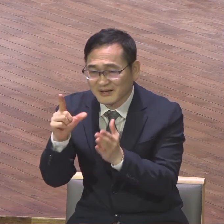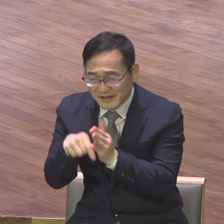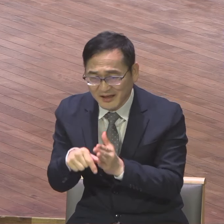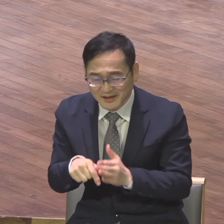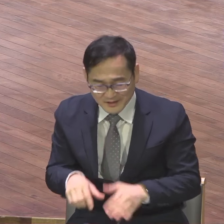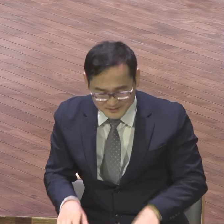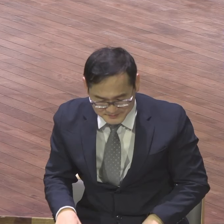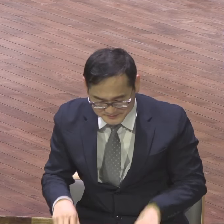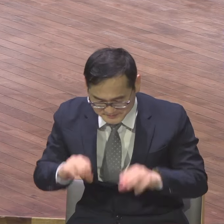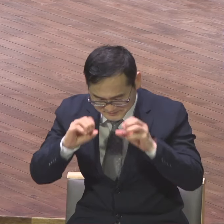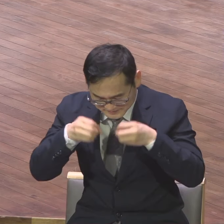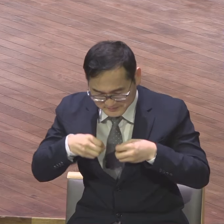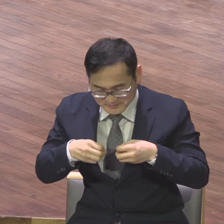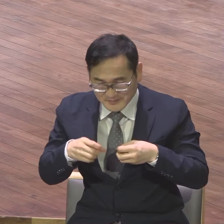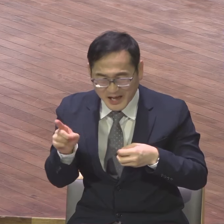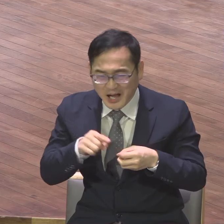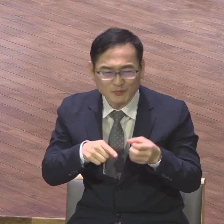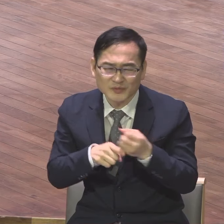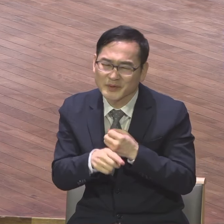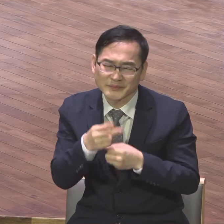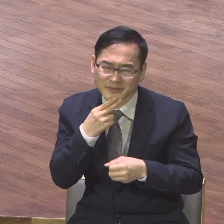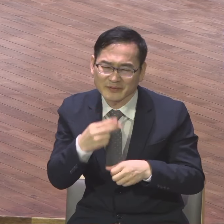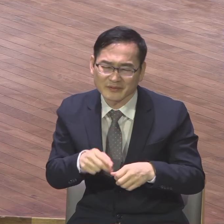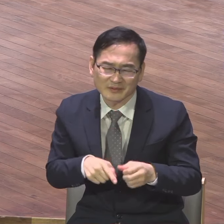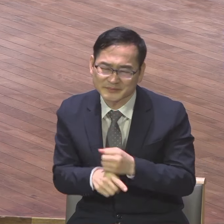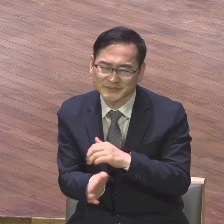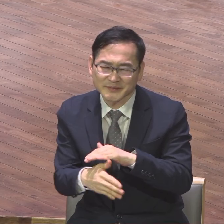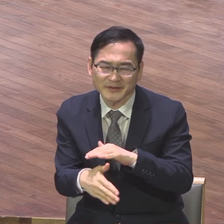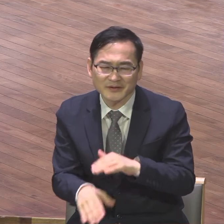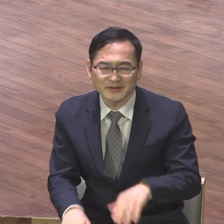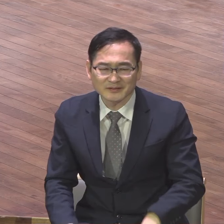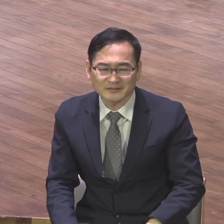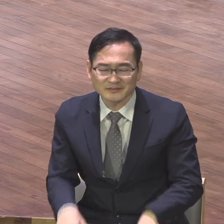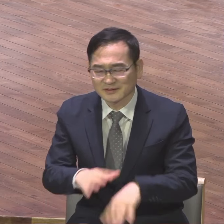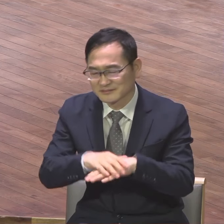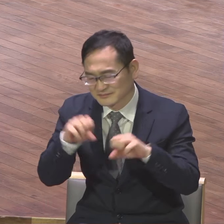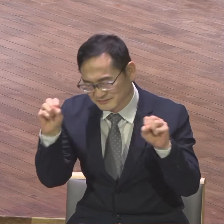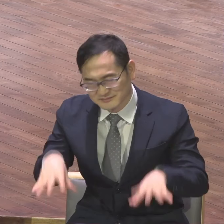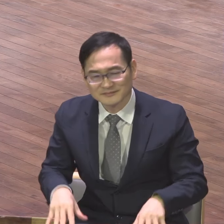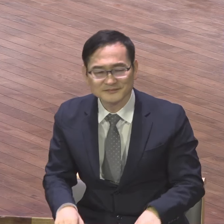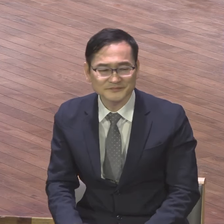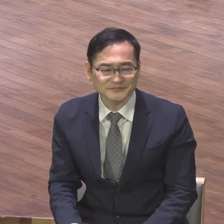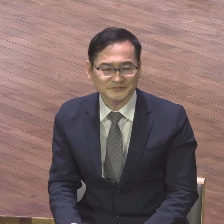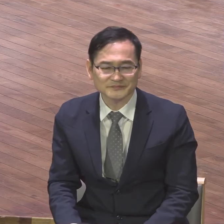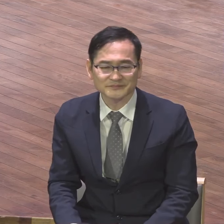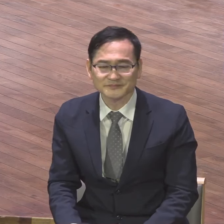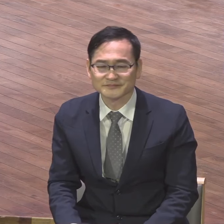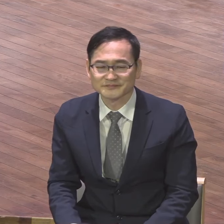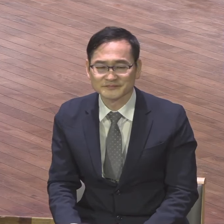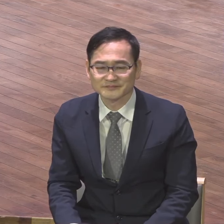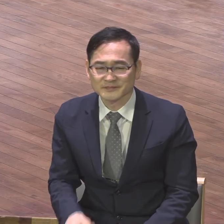헛수아비 될 헛수아비 뿐이다 그랬어. 헛수아비 인생일 뿐이다 그랬어.